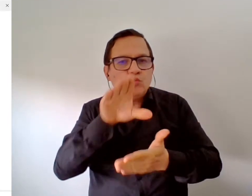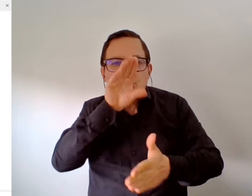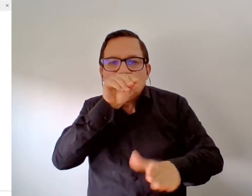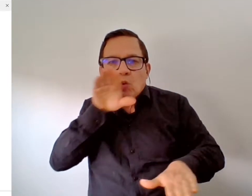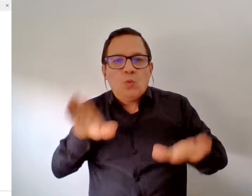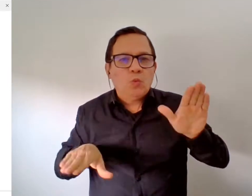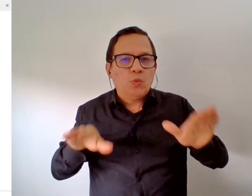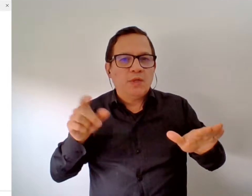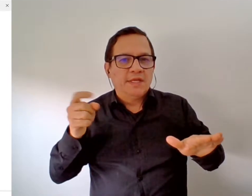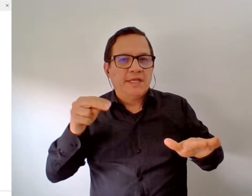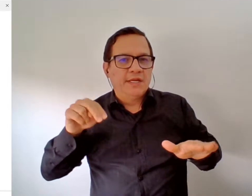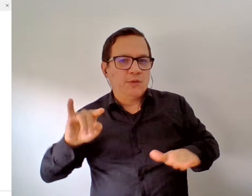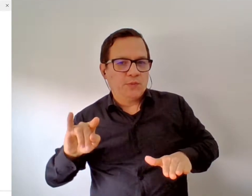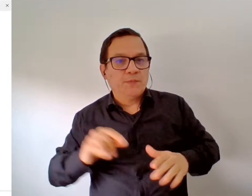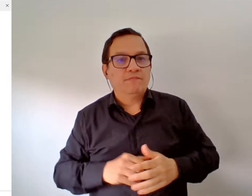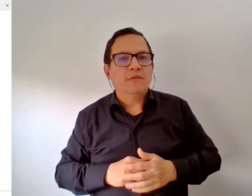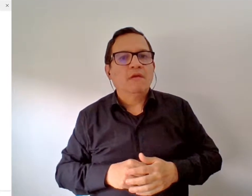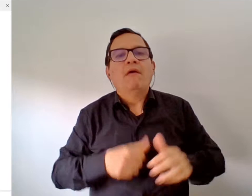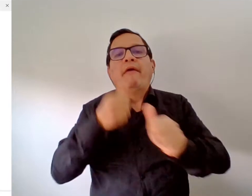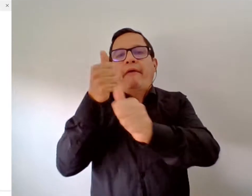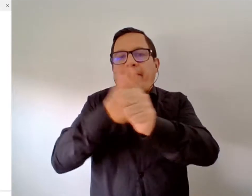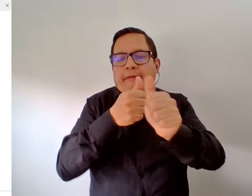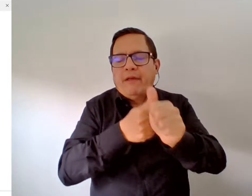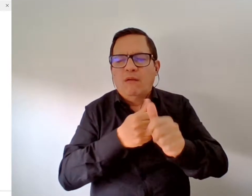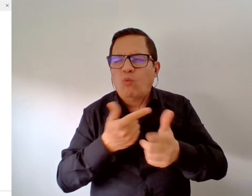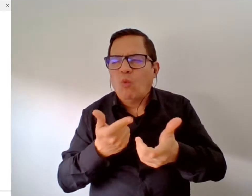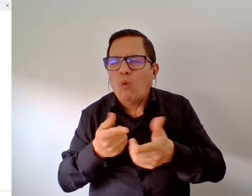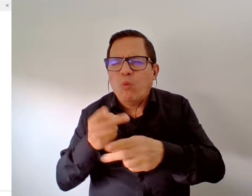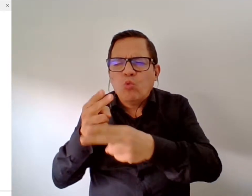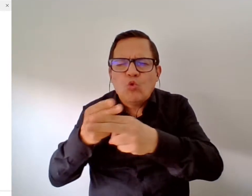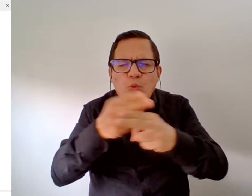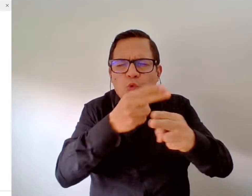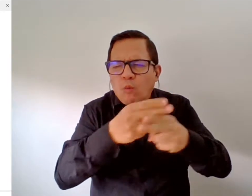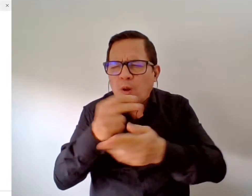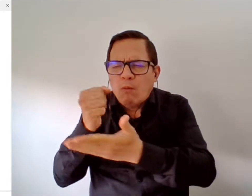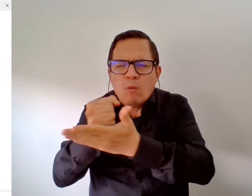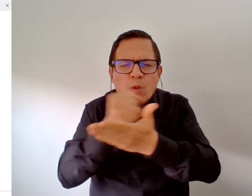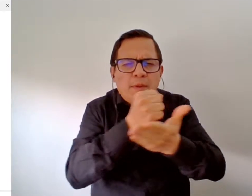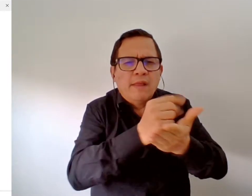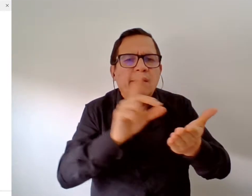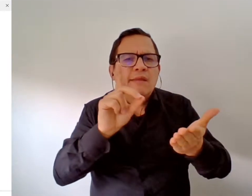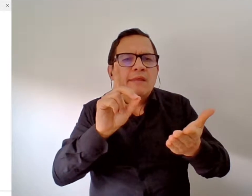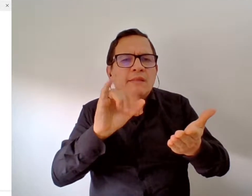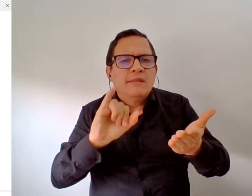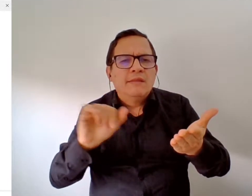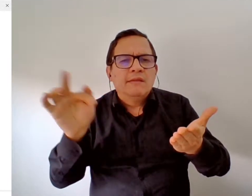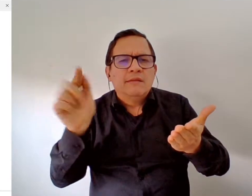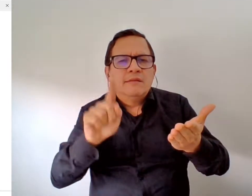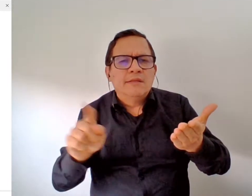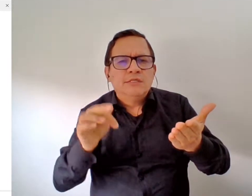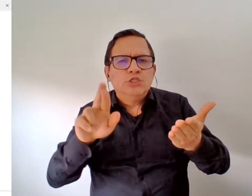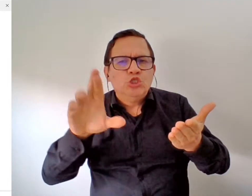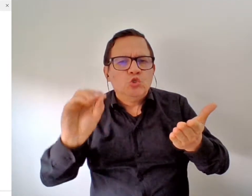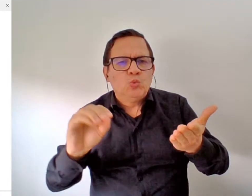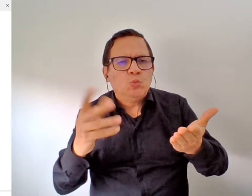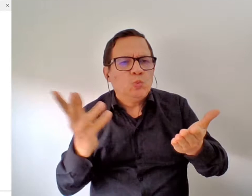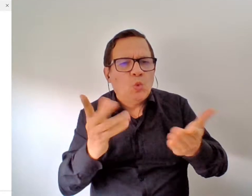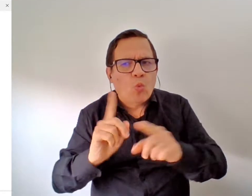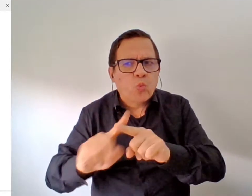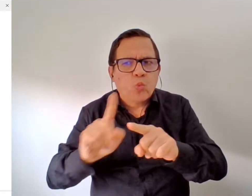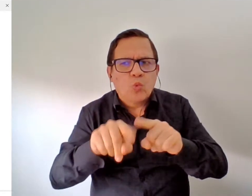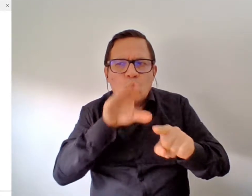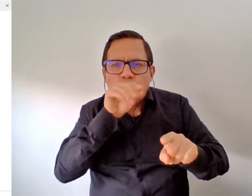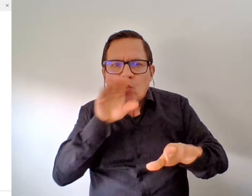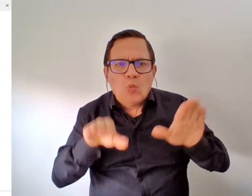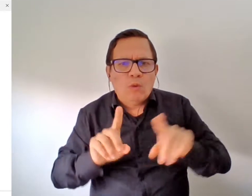iniciar, cada estudiante se documenta sobre distribuciones de NU/Linux. En